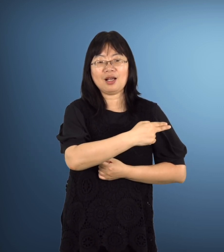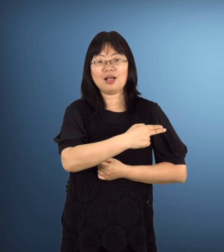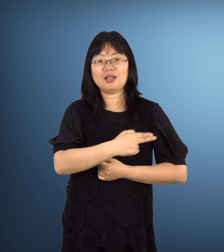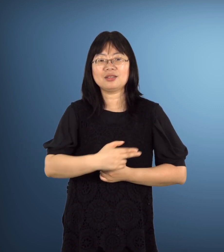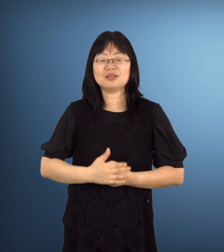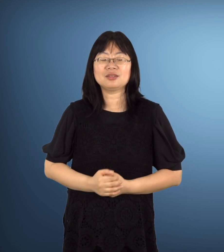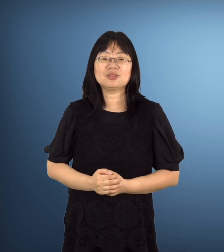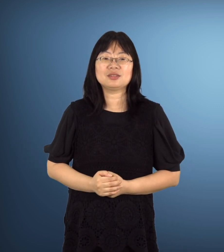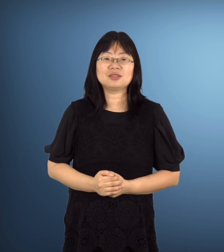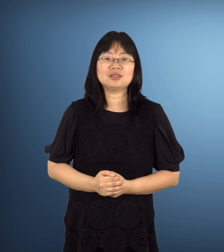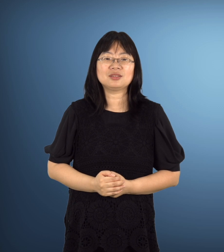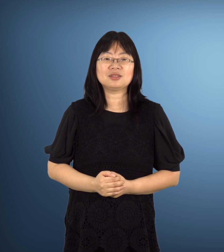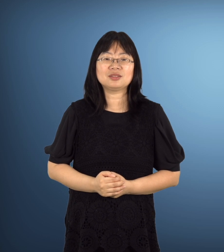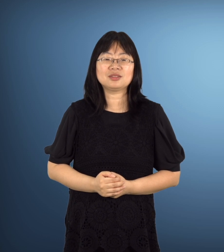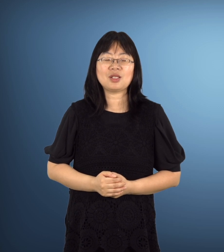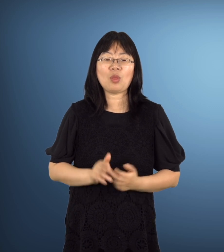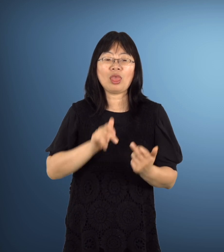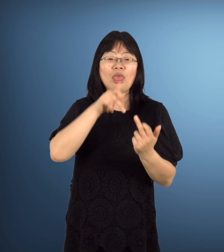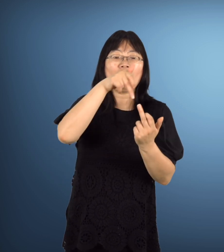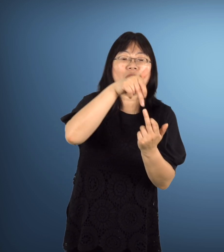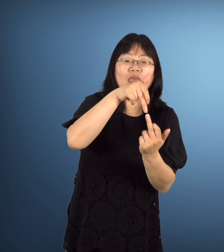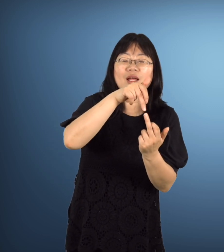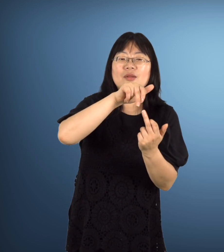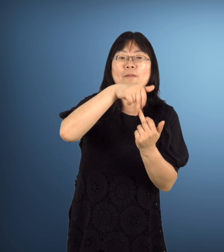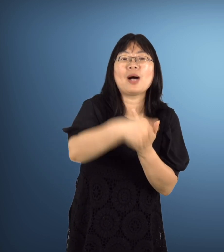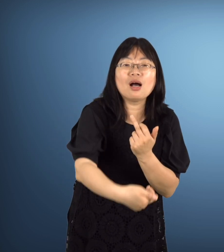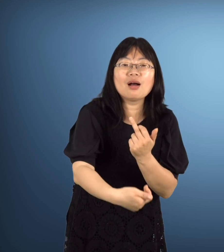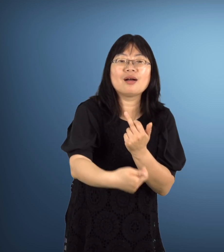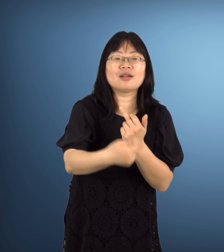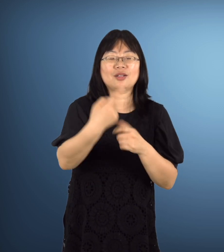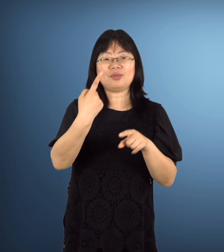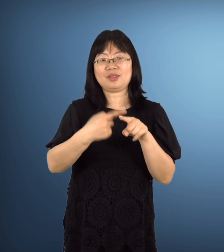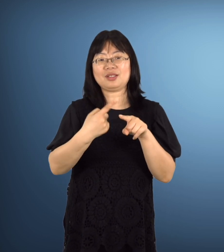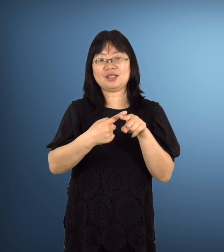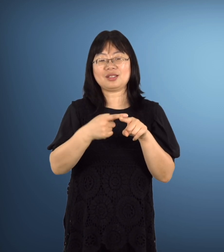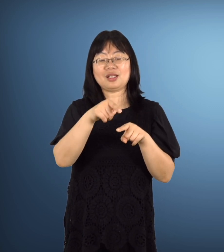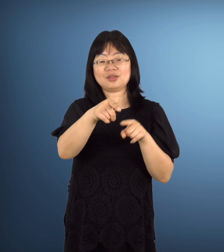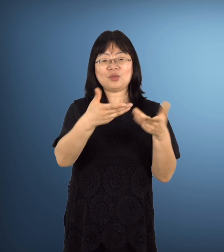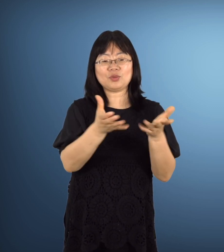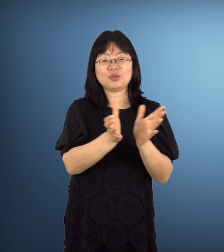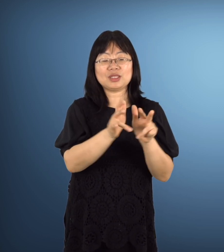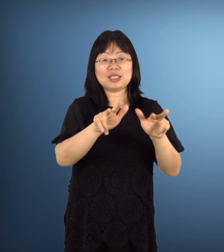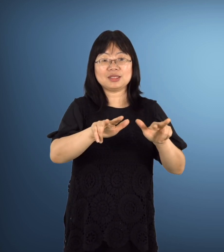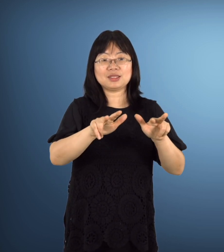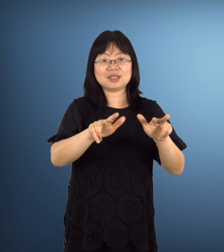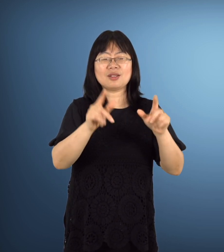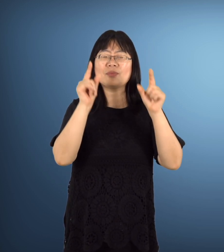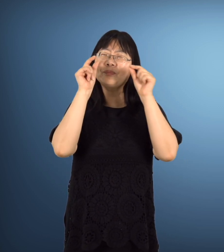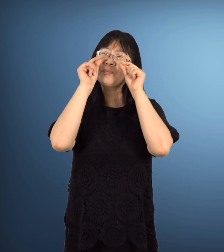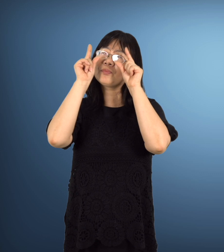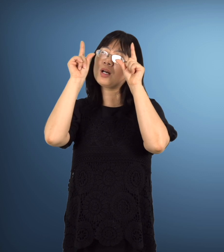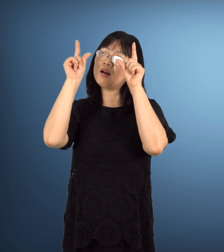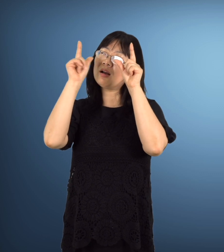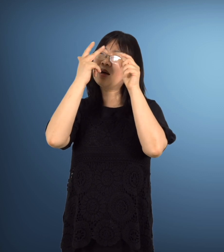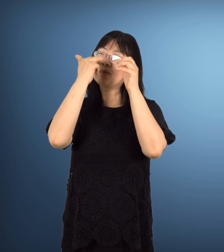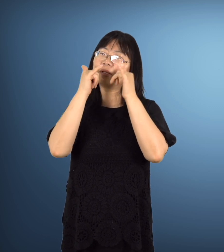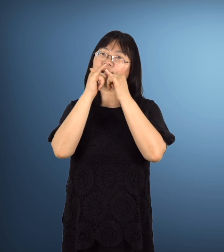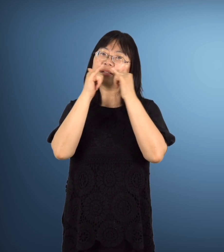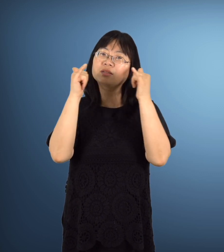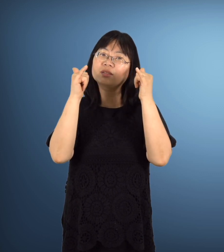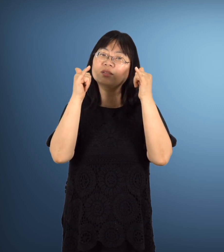완전히 벼랑 끝이 아니라 떨어뜨려 버리는 겁니다. 그 공동체는 기껏 눈뜬